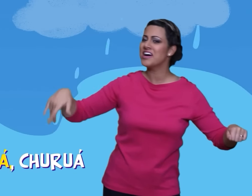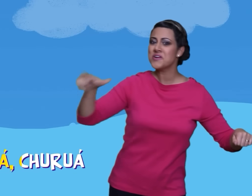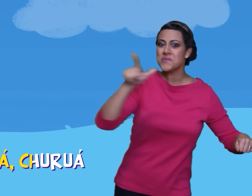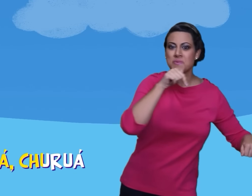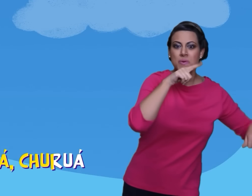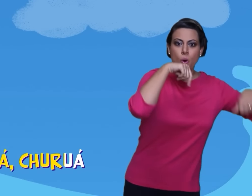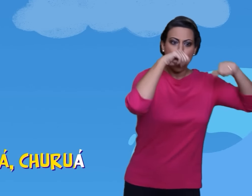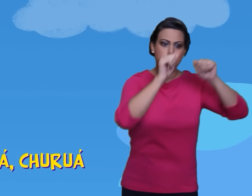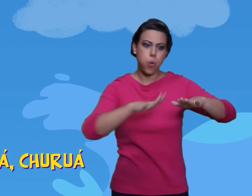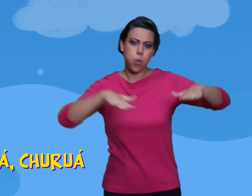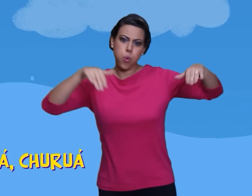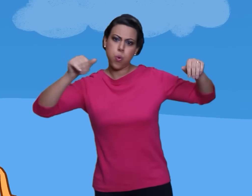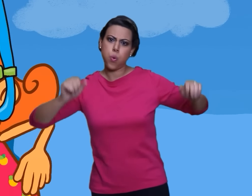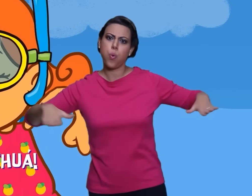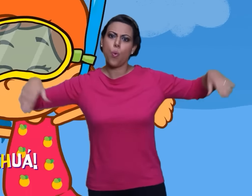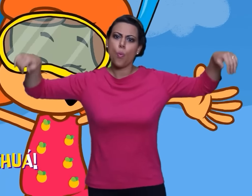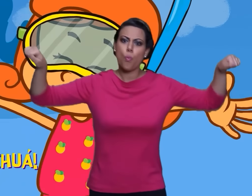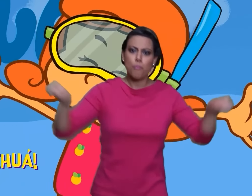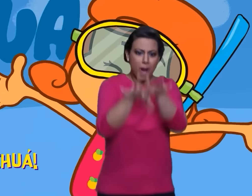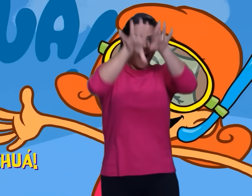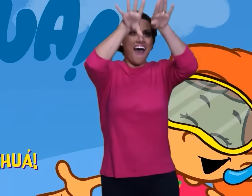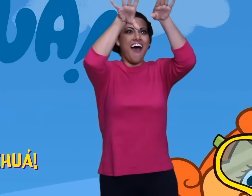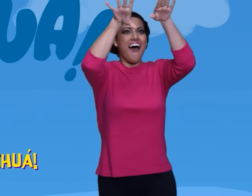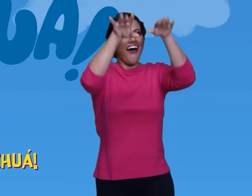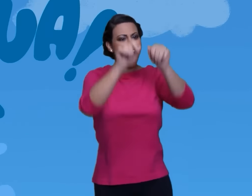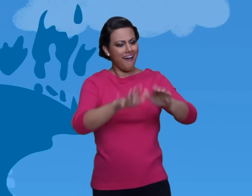churuá, churuá, chuá,